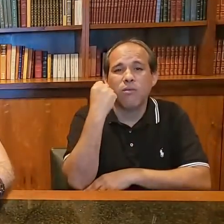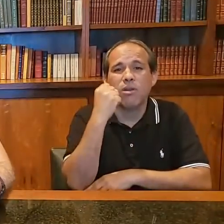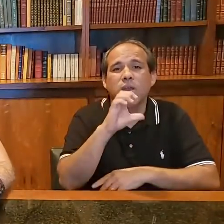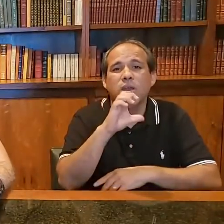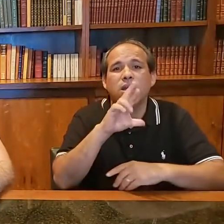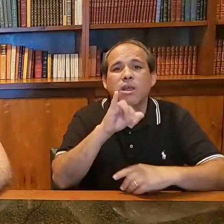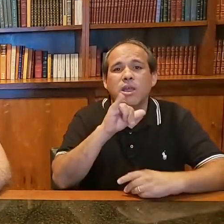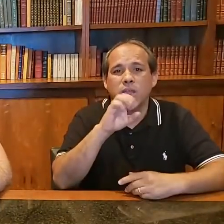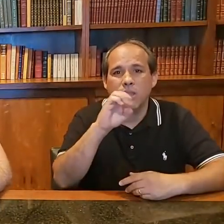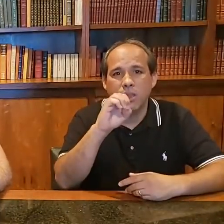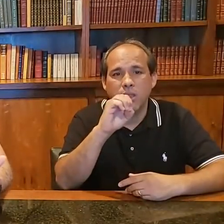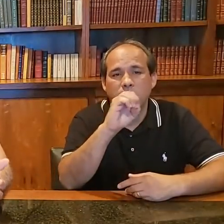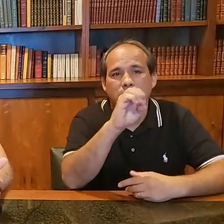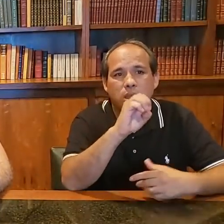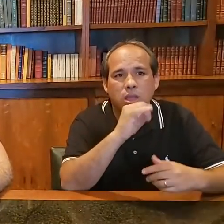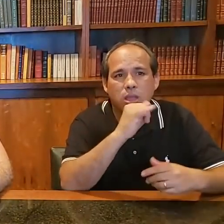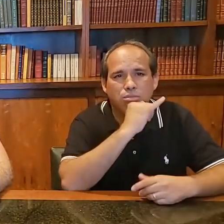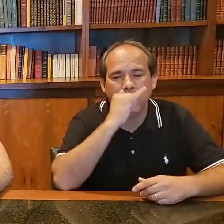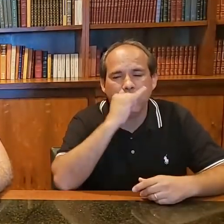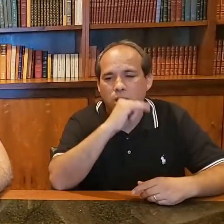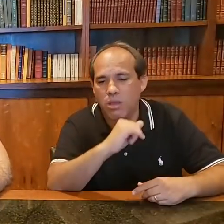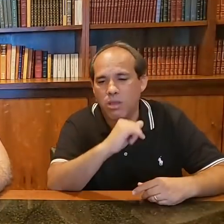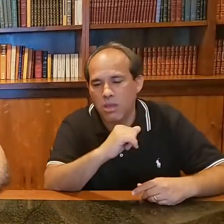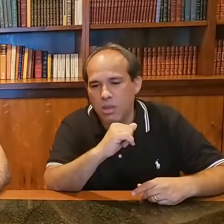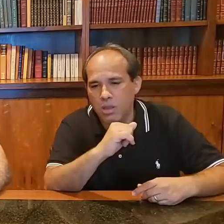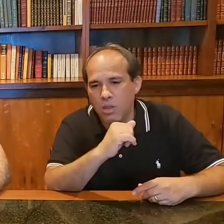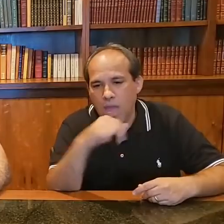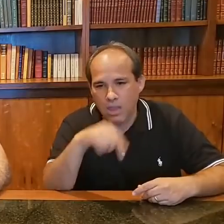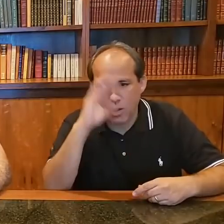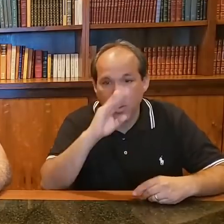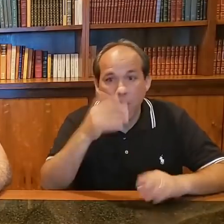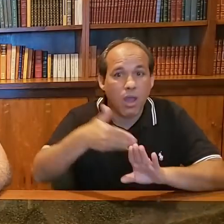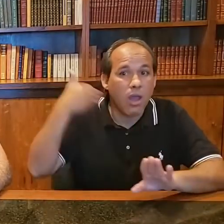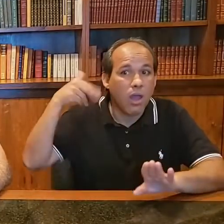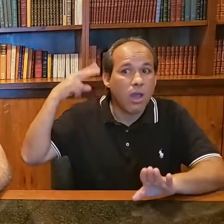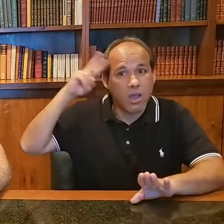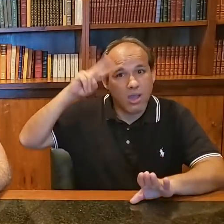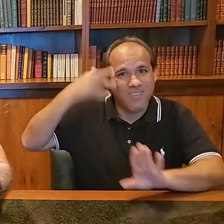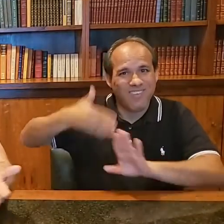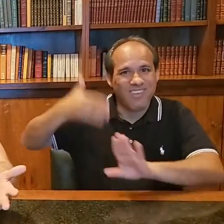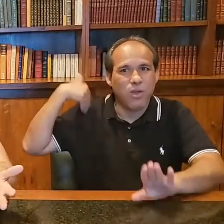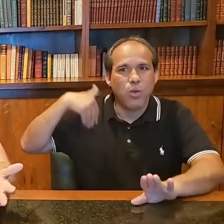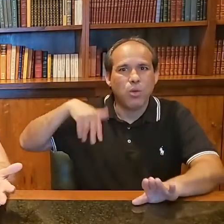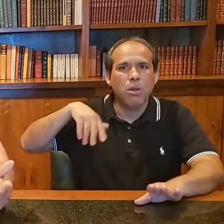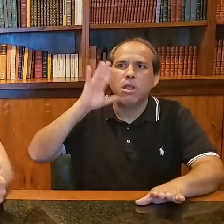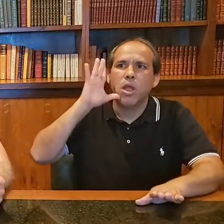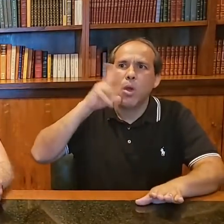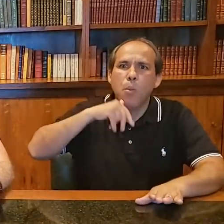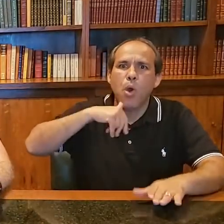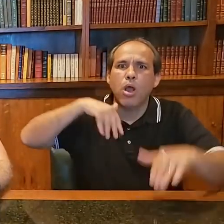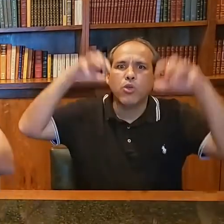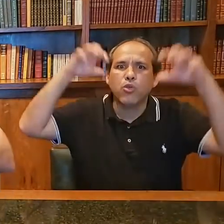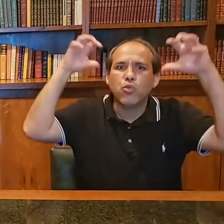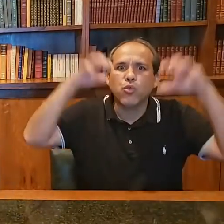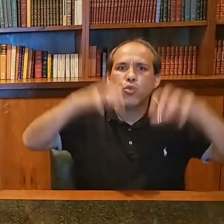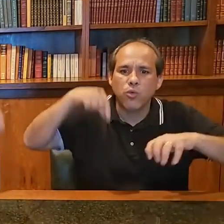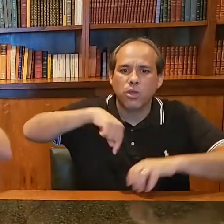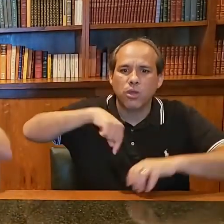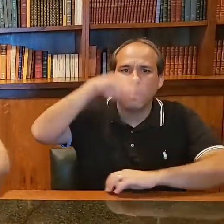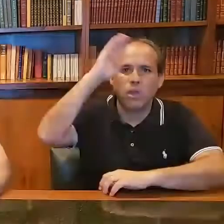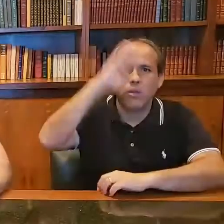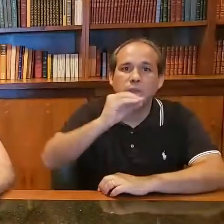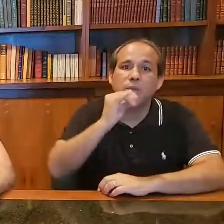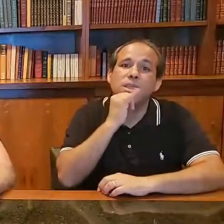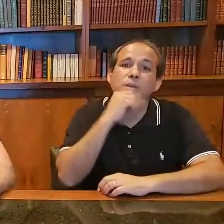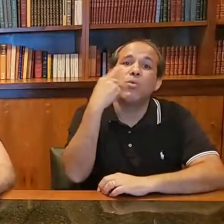Não, tá? Não se tem notícia de quando é que passamos um tanto tempo sem chover no Brasil. Né? Mas você poderia, na